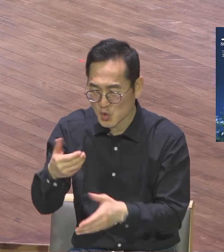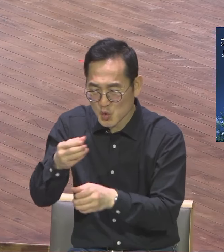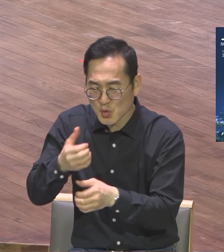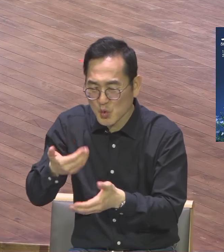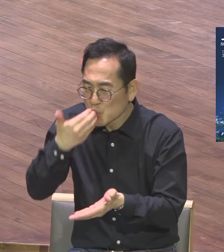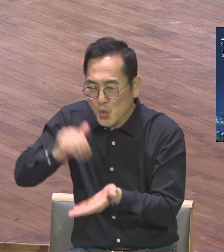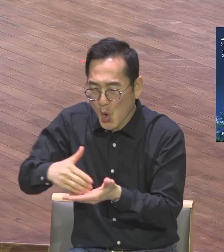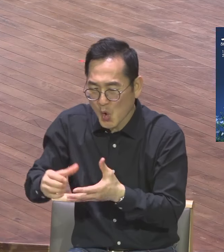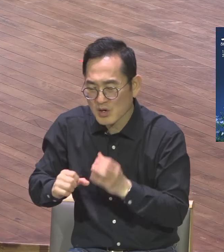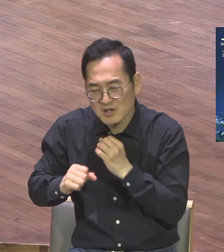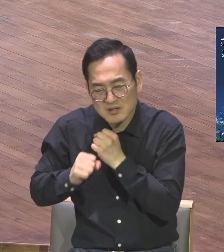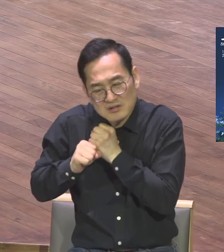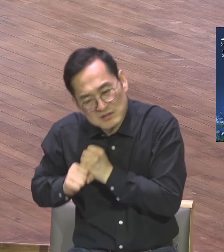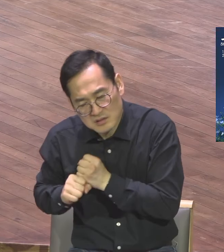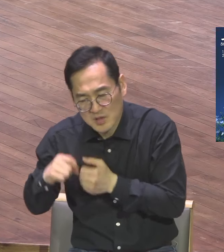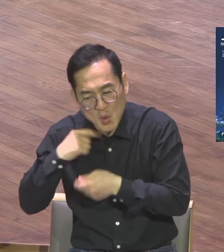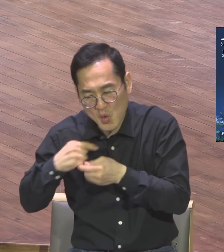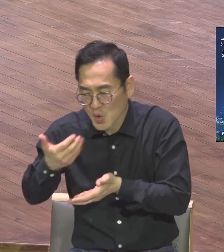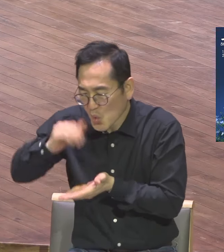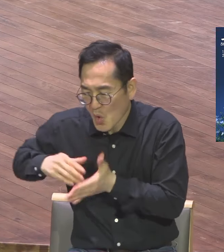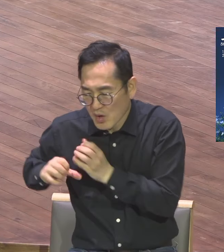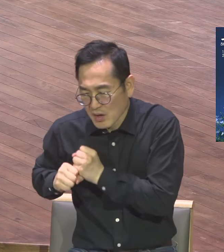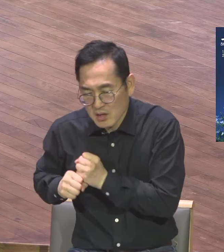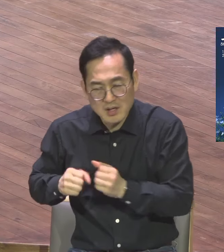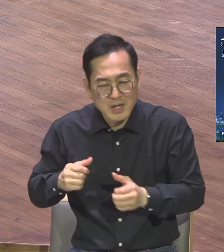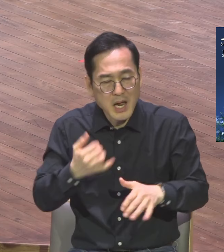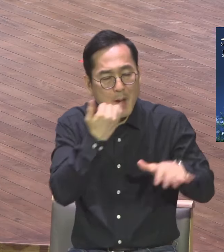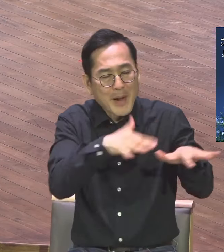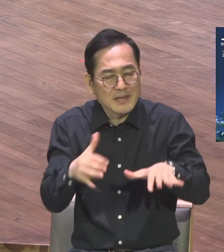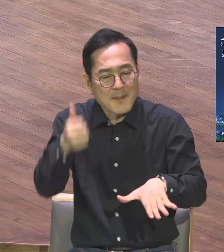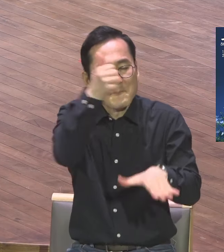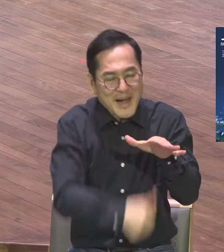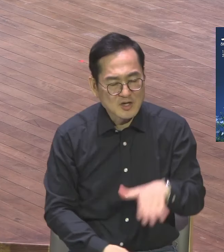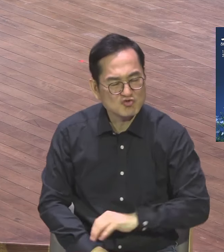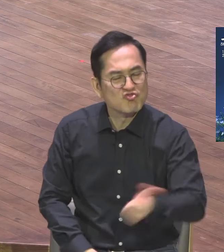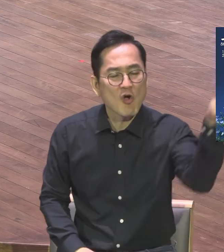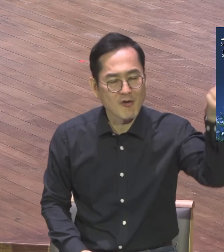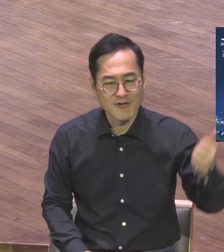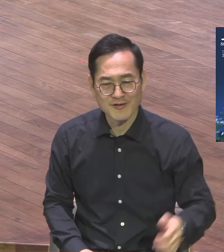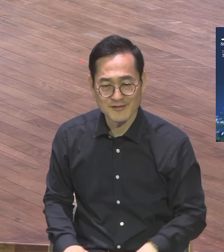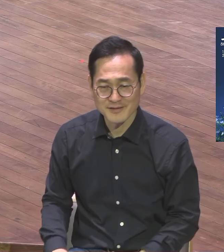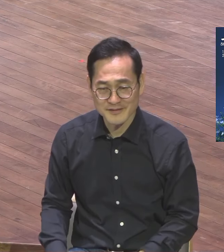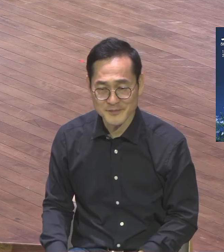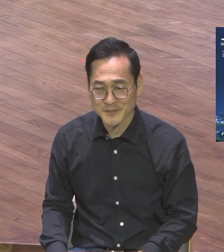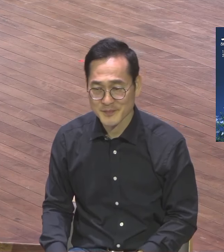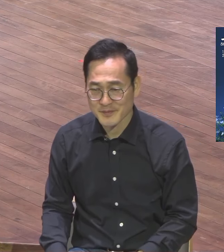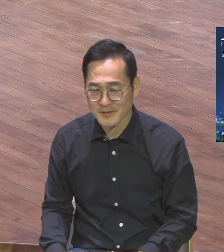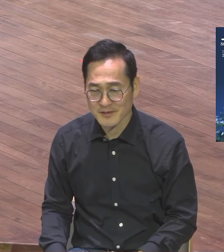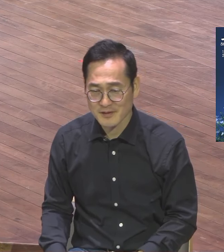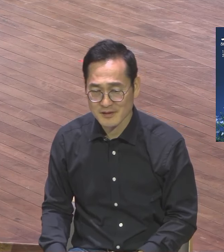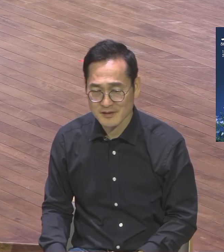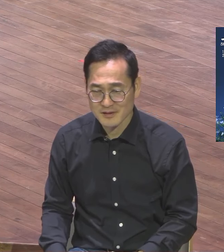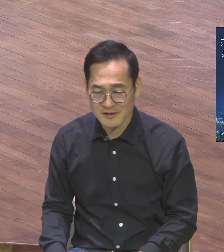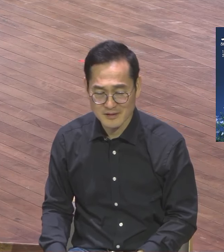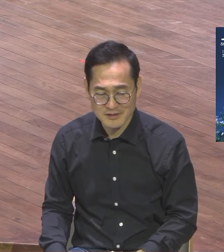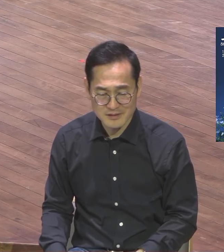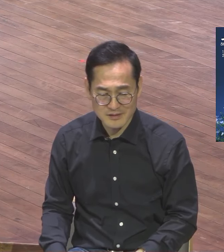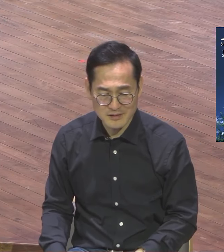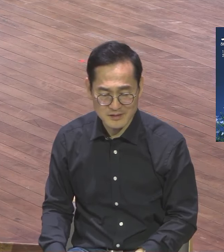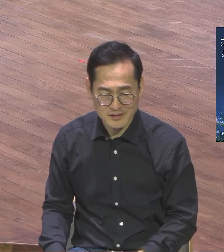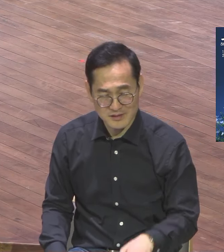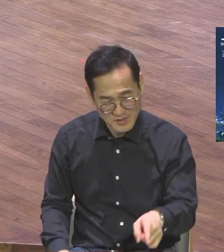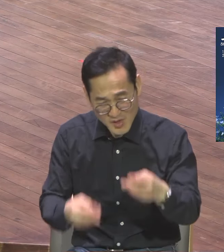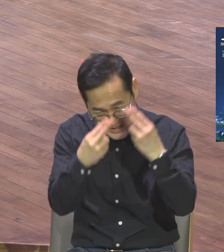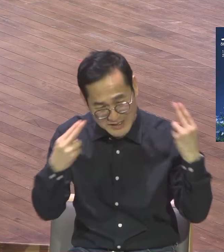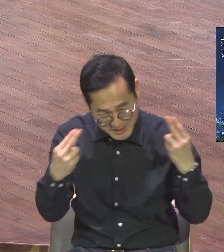그랬어요. 이게 무슨 말이에요? 한 영혼을 실족시킨 사람은 장례식도 하지 말라는 거예요. 장례식할 자격도